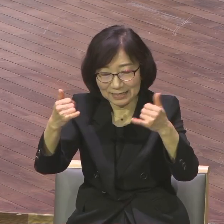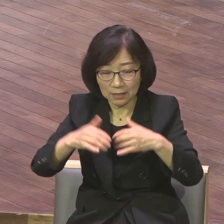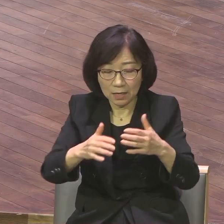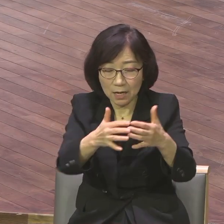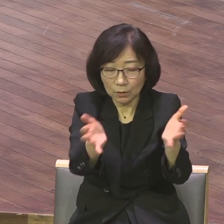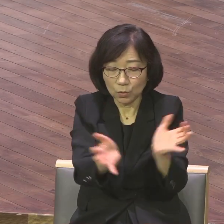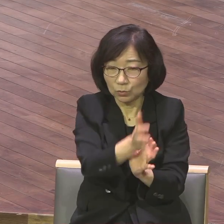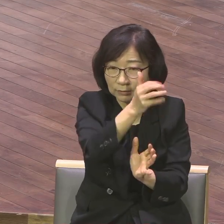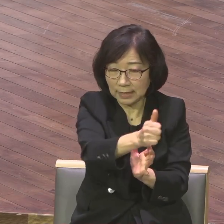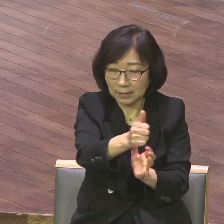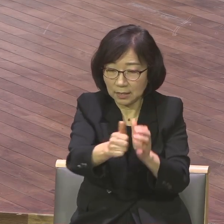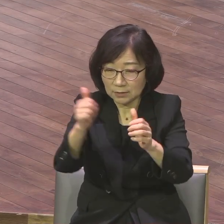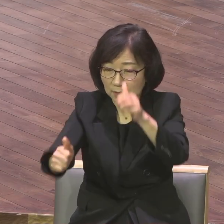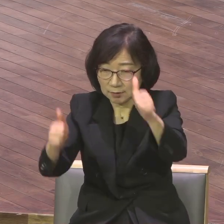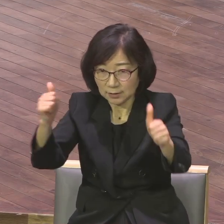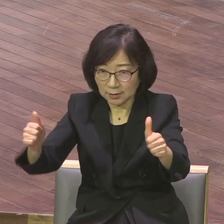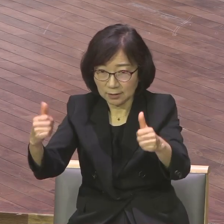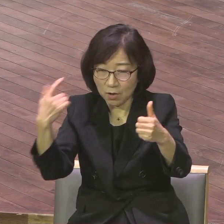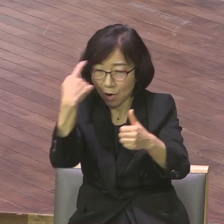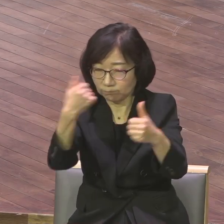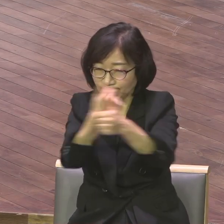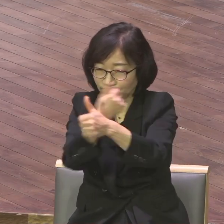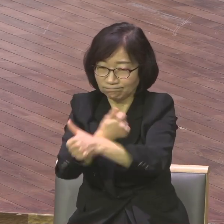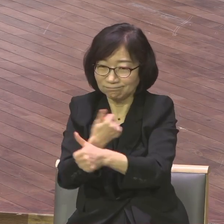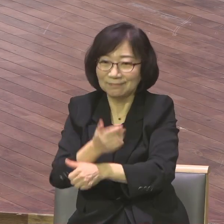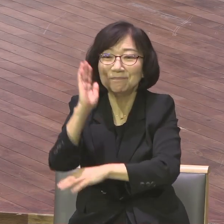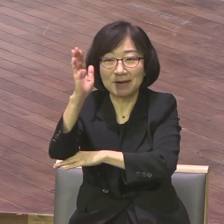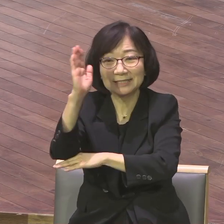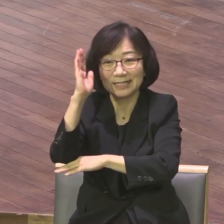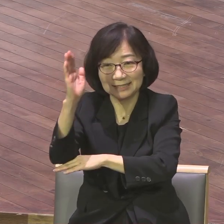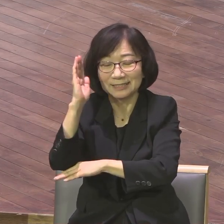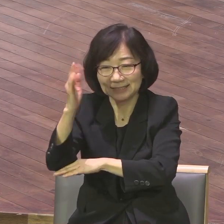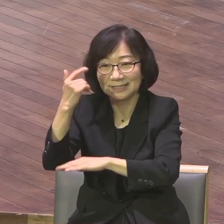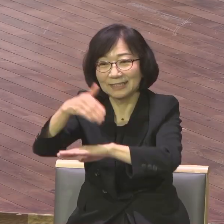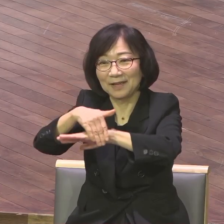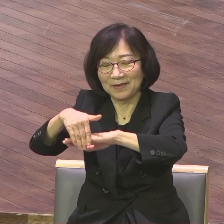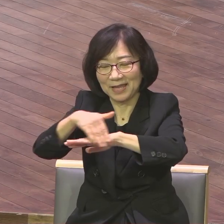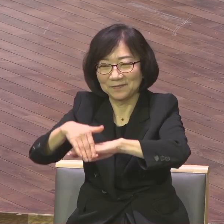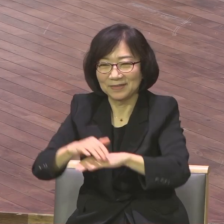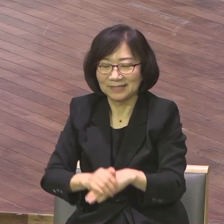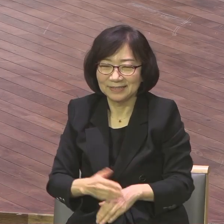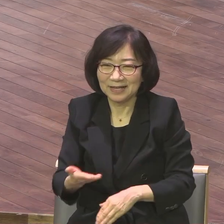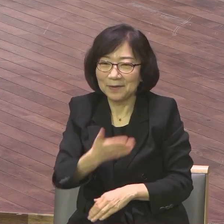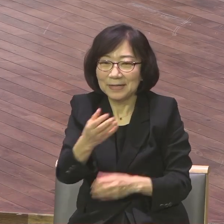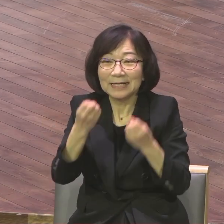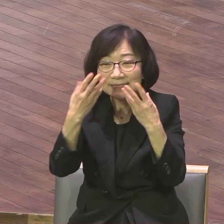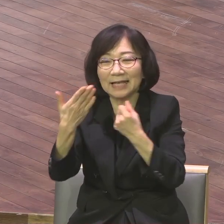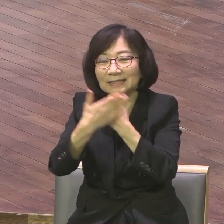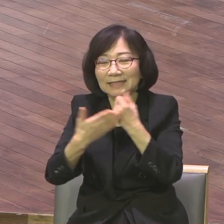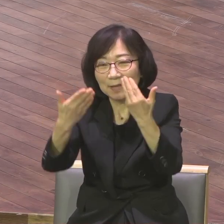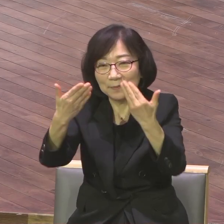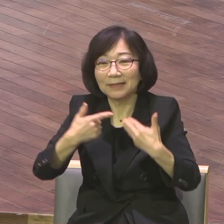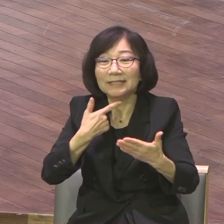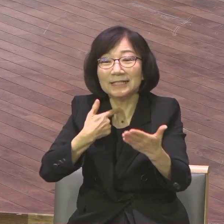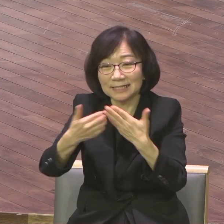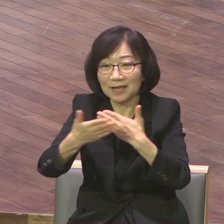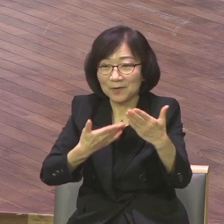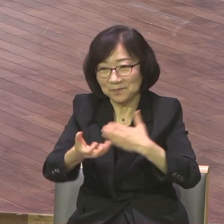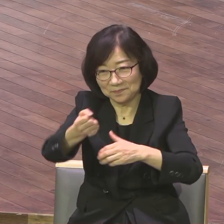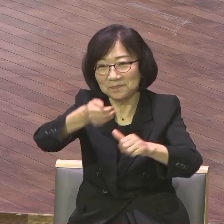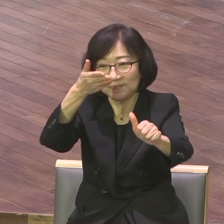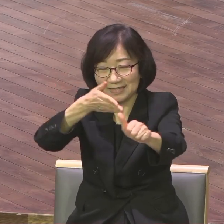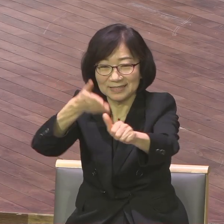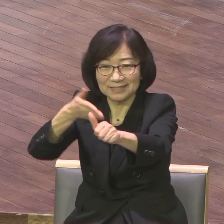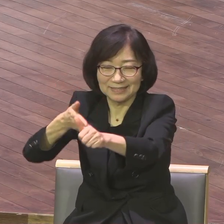이번 특별 새벽기도를 통해서 하나님께서 부어주시는 새 은혜가 넘치는 체험이 있기를 바랍니다.